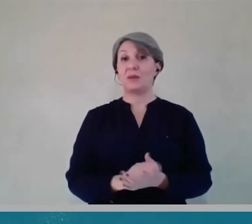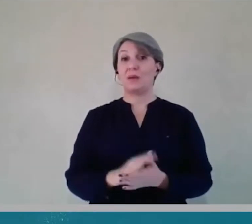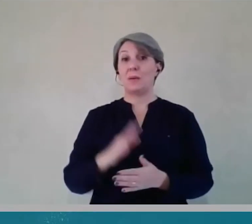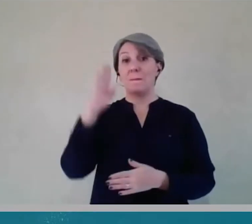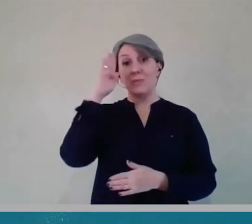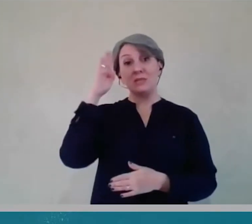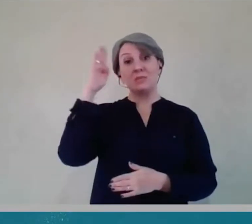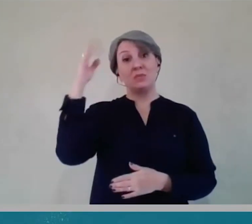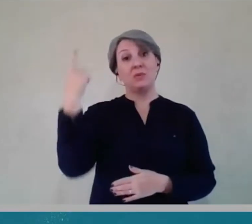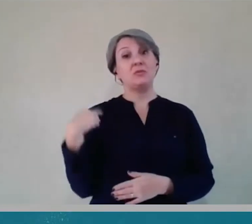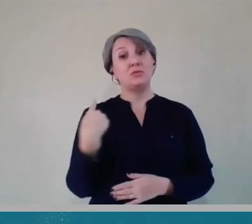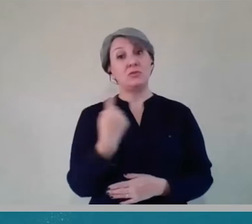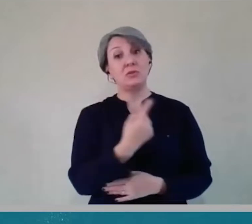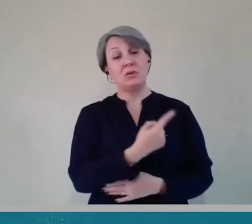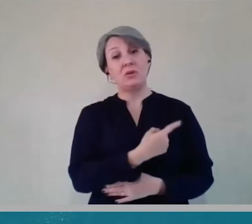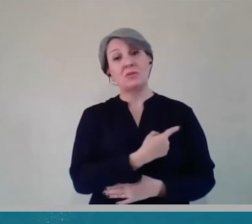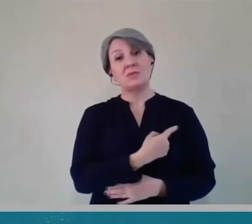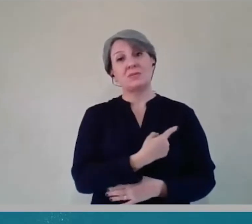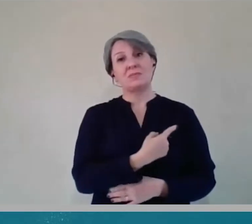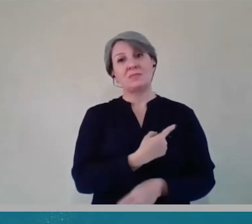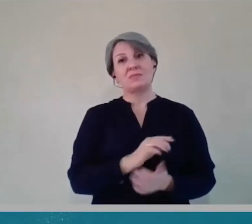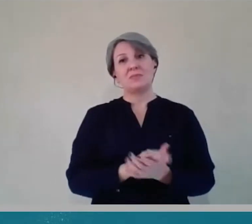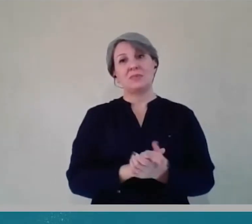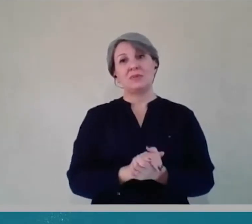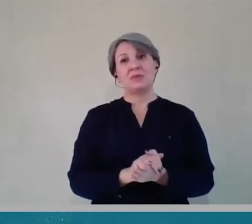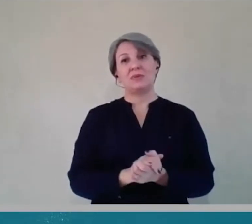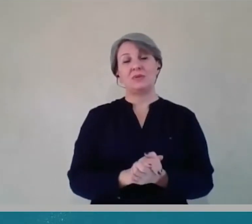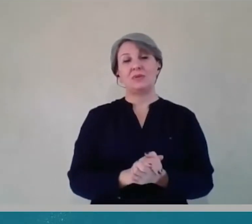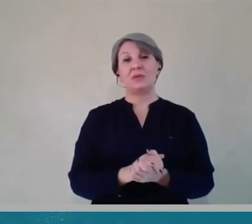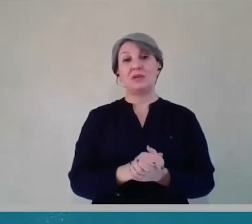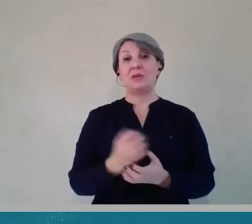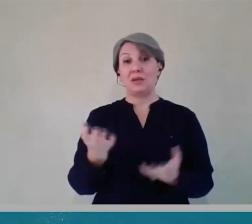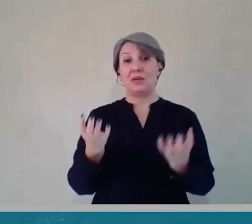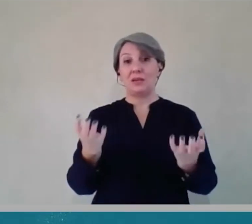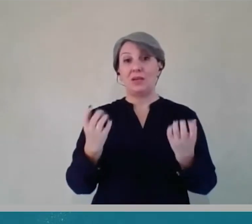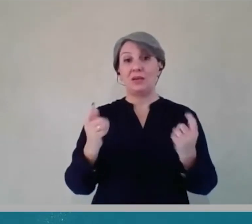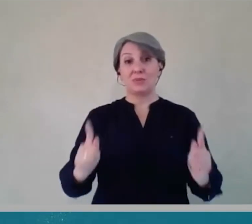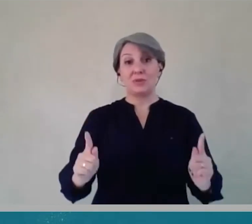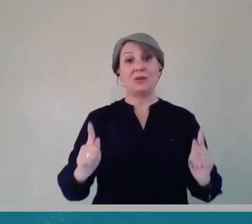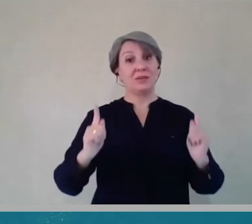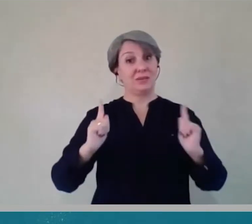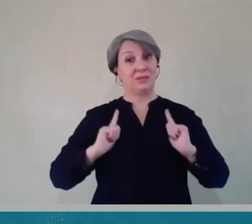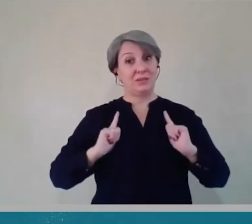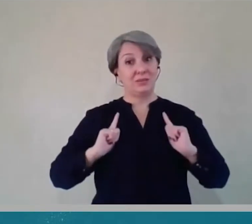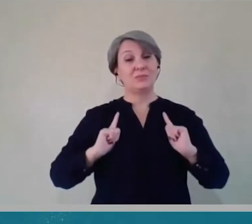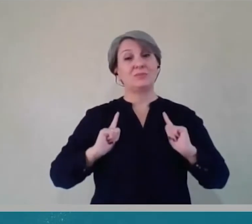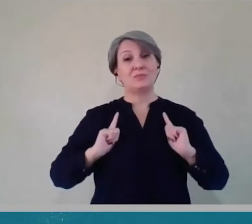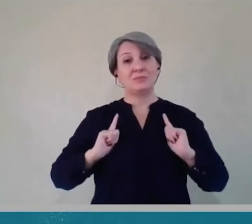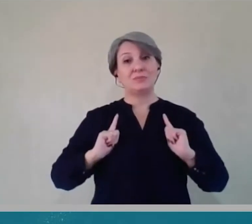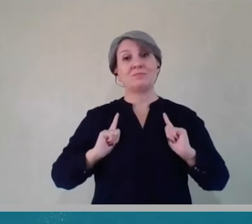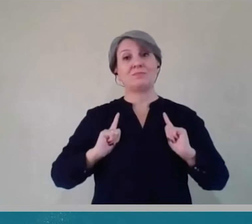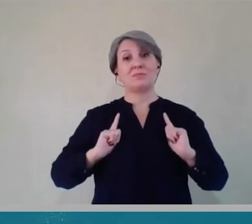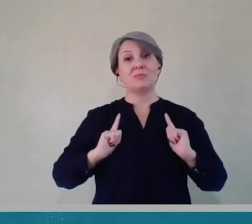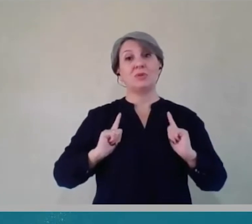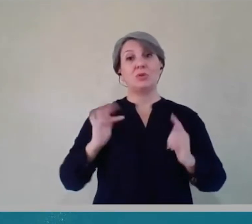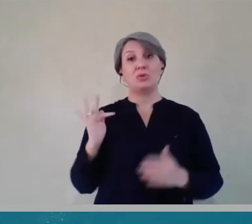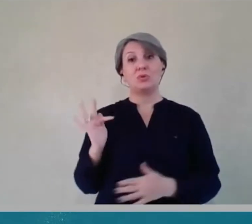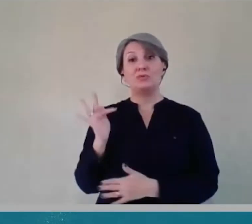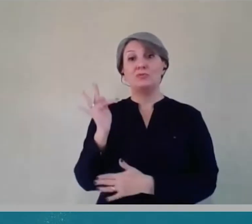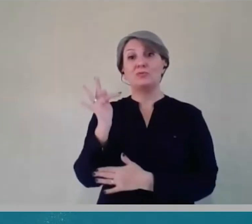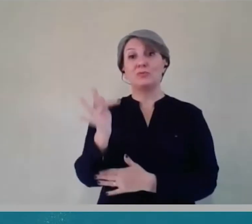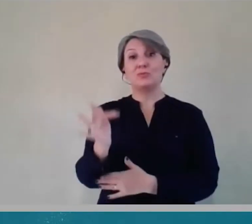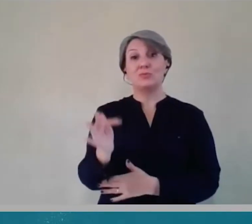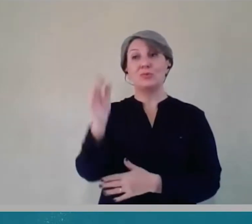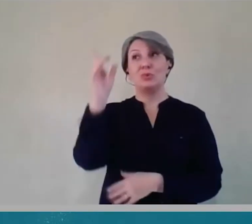nós buscamos galardão. Nós queremos que naquele dia Deus nos aprove, não é